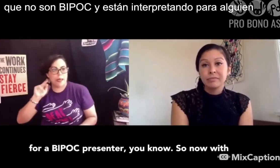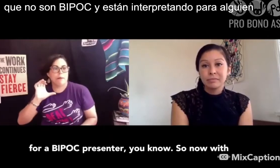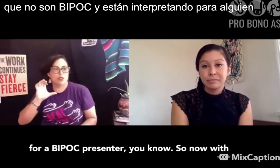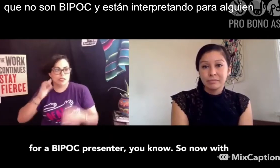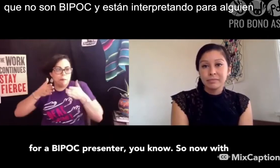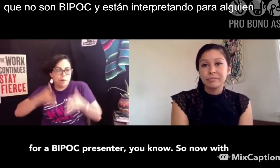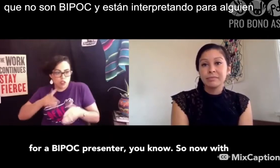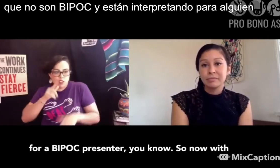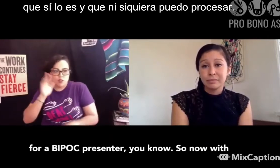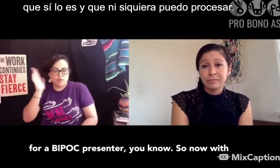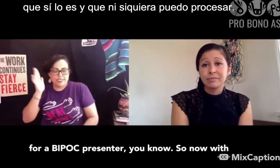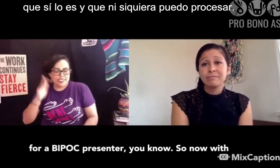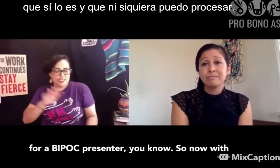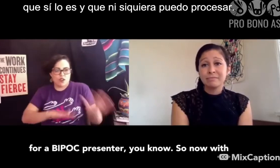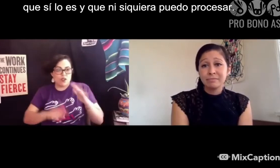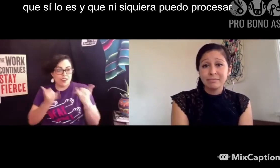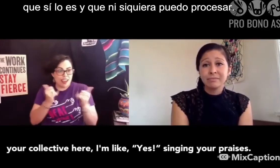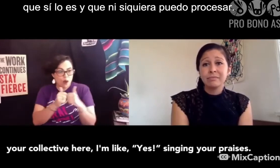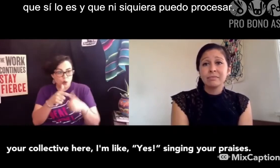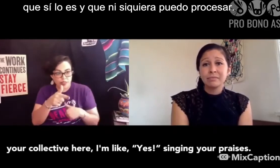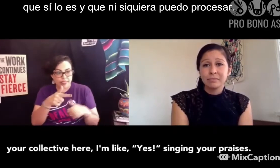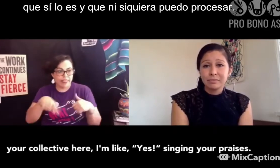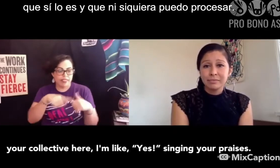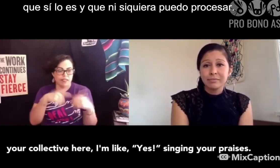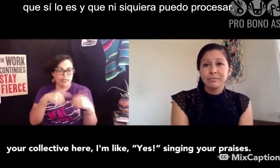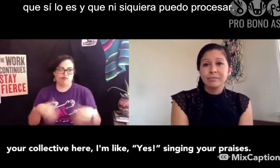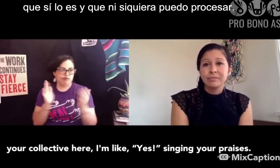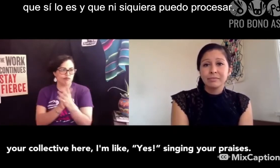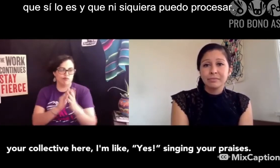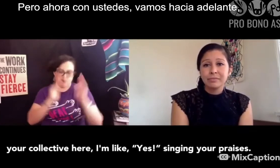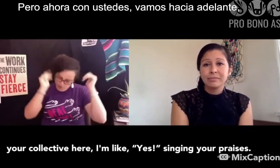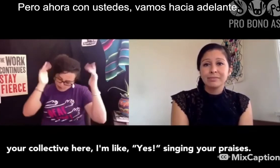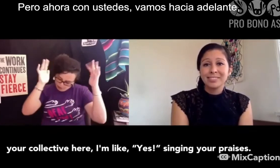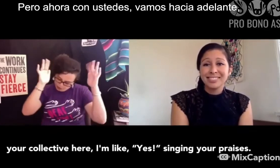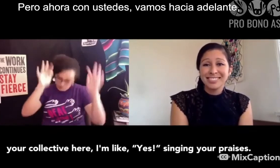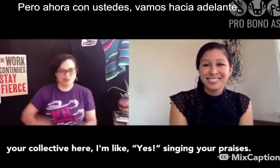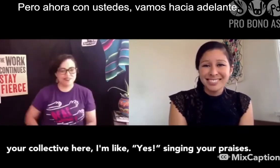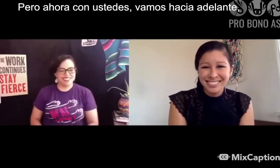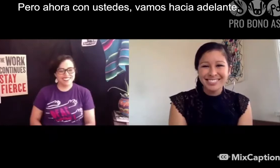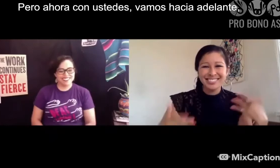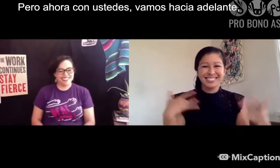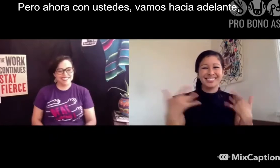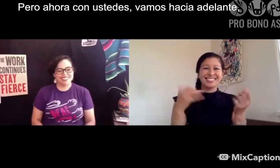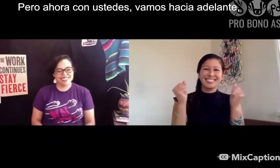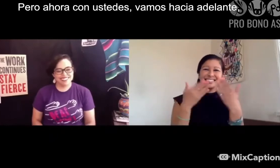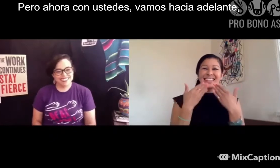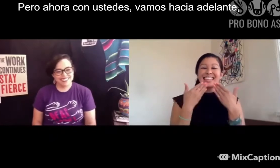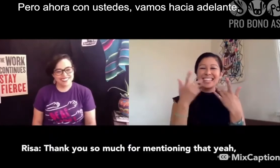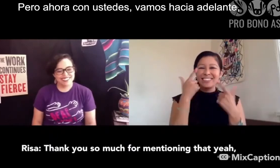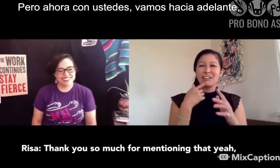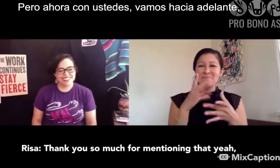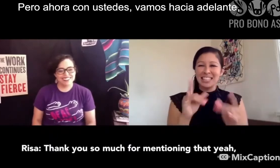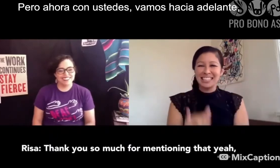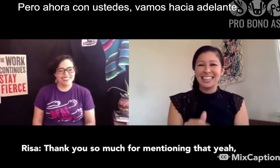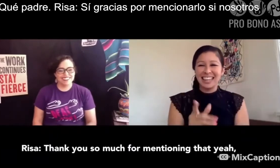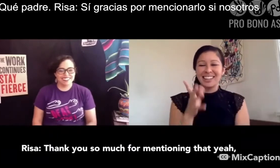están interpretando para alguien que sí lo es y que ni siquiera puedo procesar. Pero ahora con ustedes,